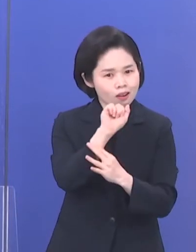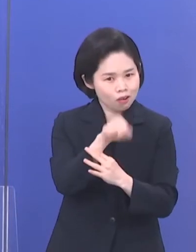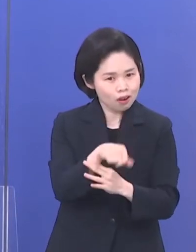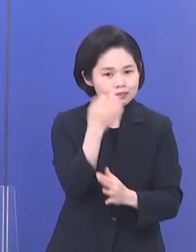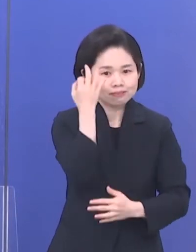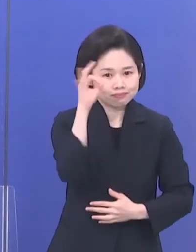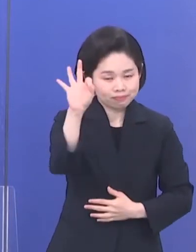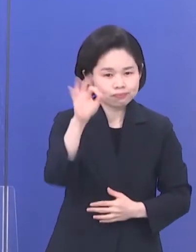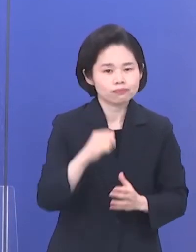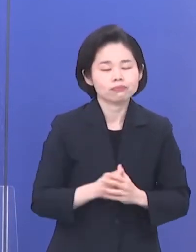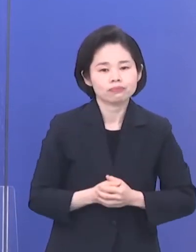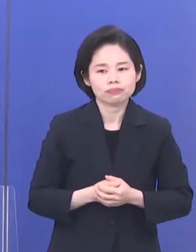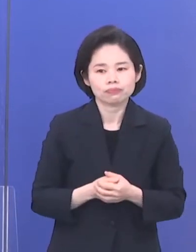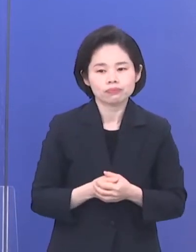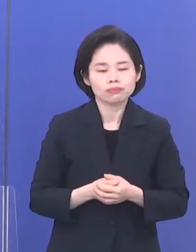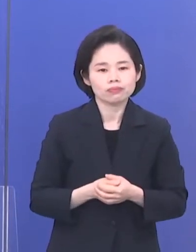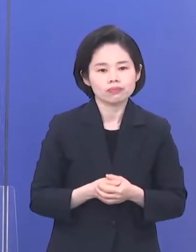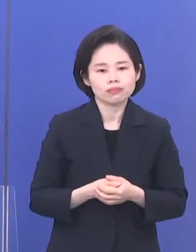가능하다고 판단했습니다.